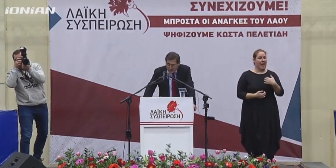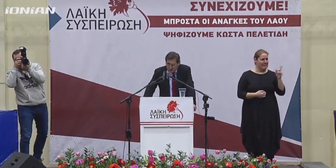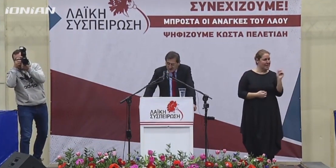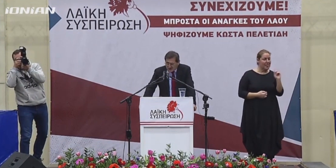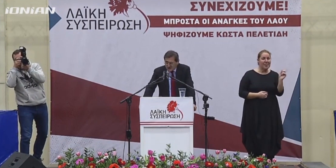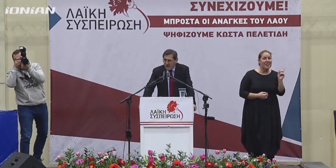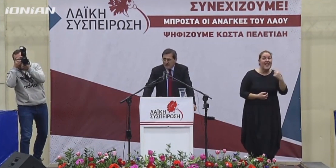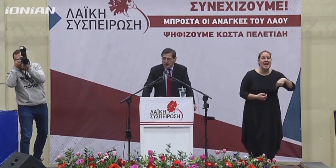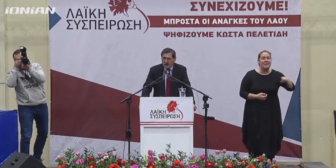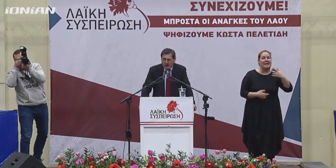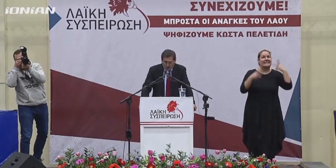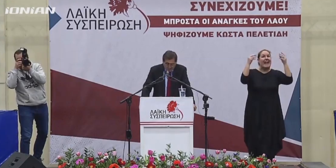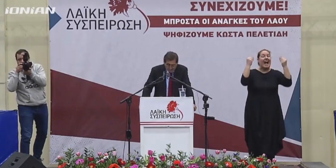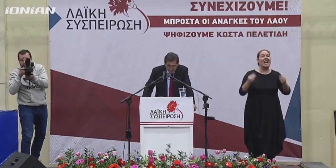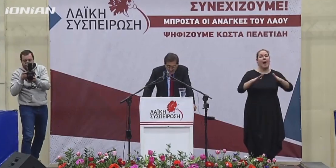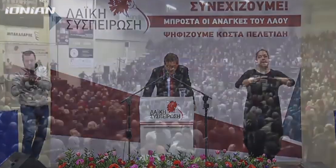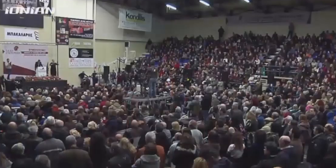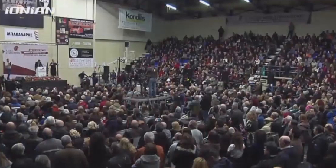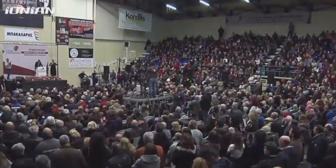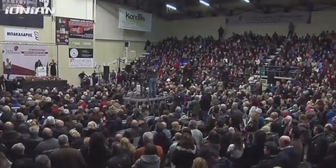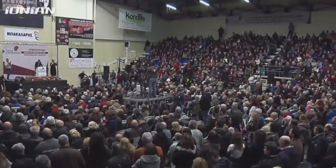παιδιά που θα υπηρετούσαν τα συμφέροντα των λίγων.